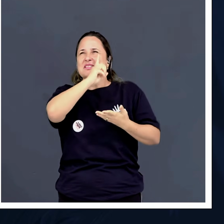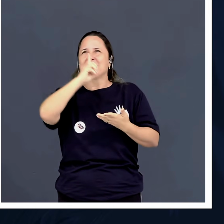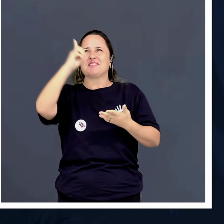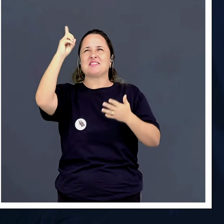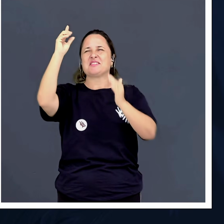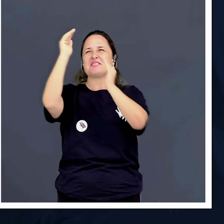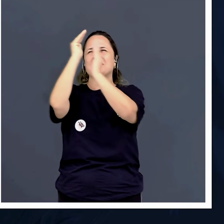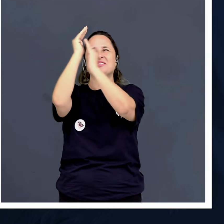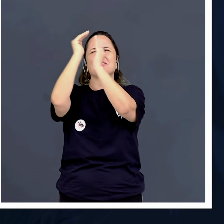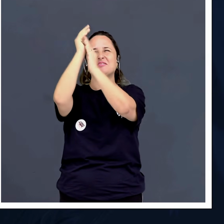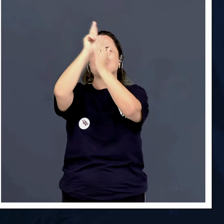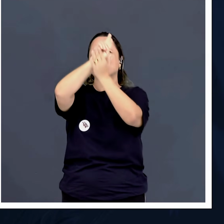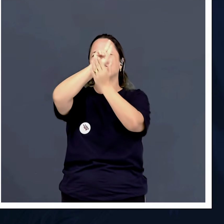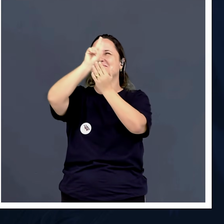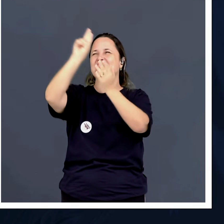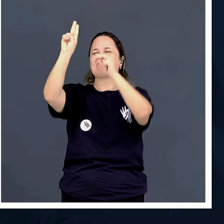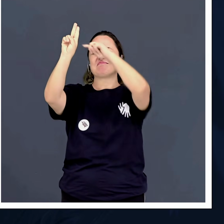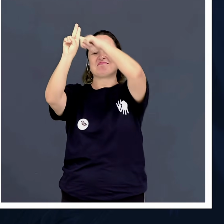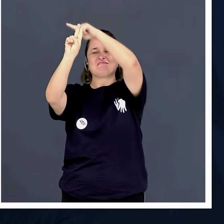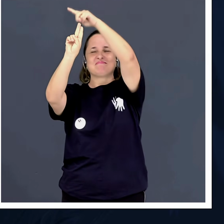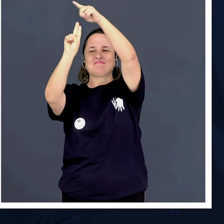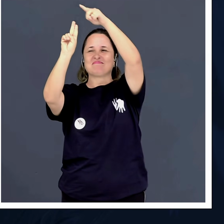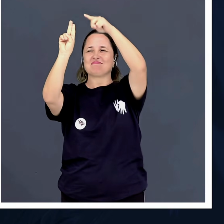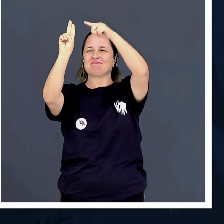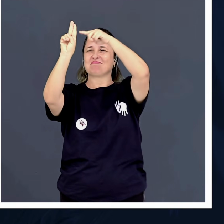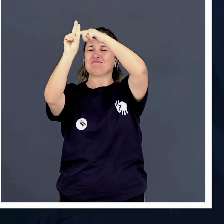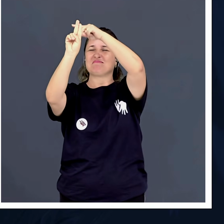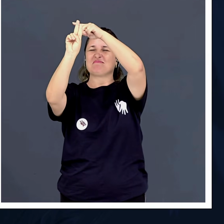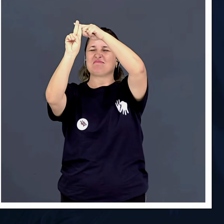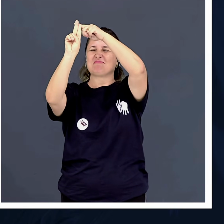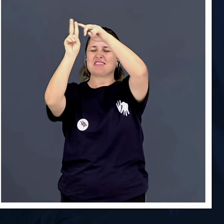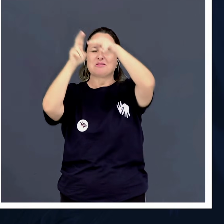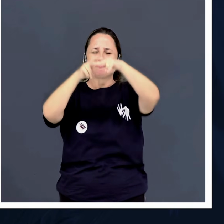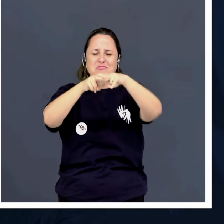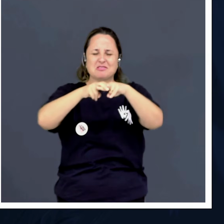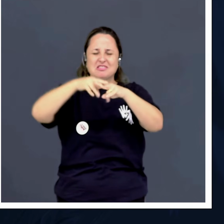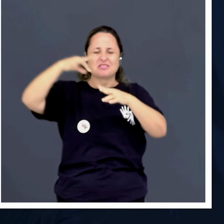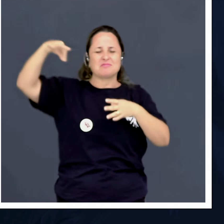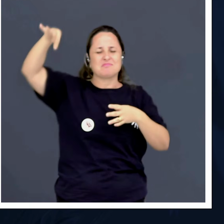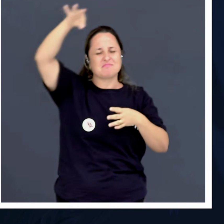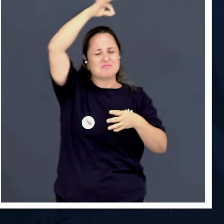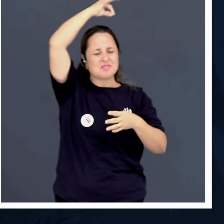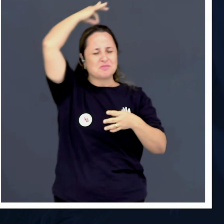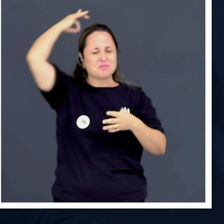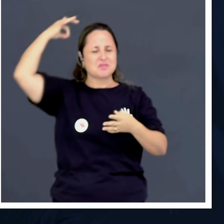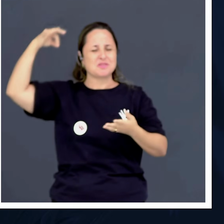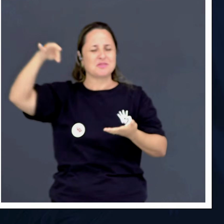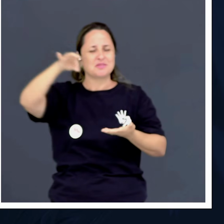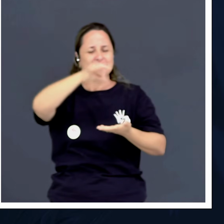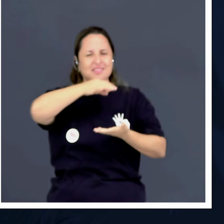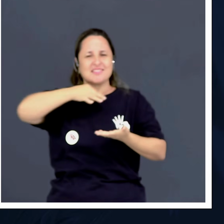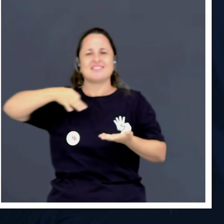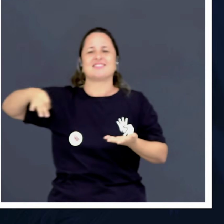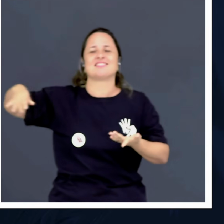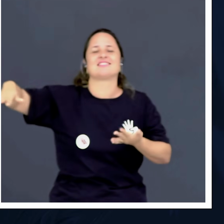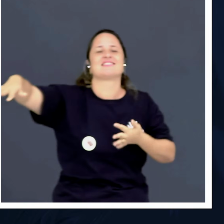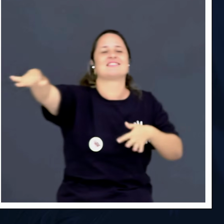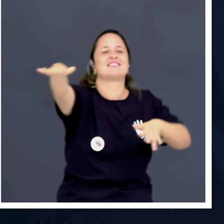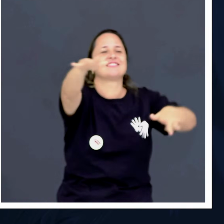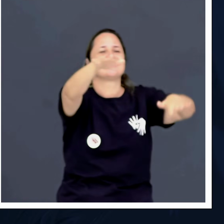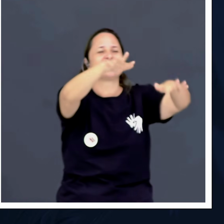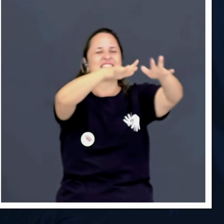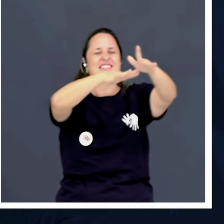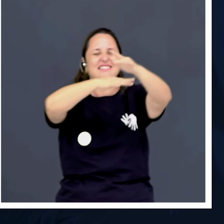Louvamos e adoramos o teu santo nome, Pai. Portanto, Espírito Santo do Senhor, fique à vontade no nosso meio,